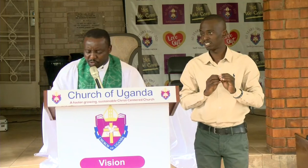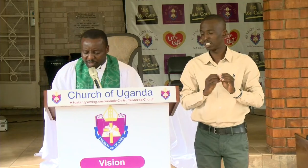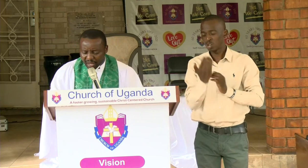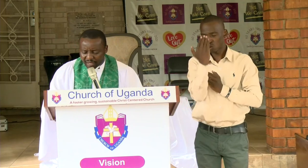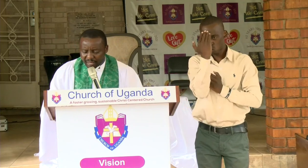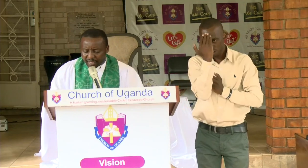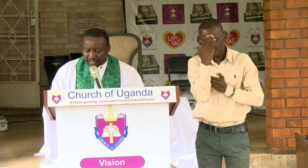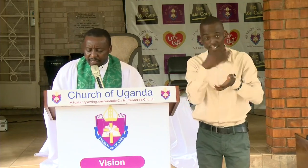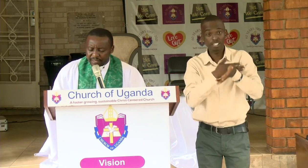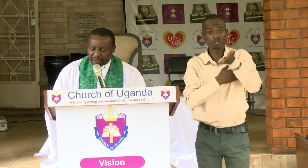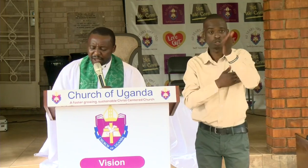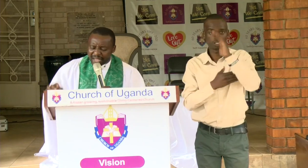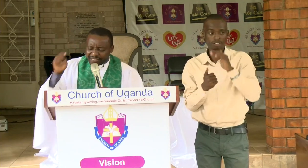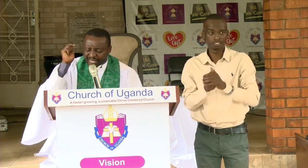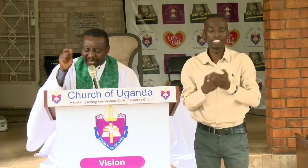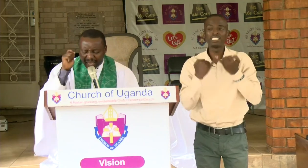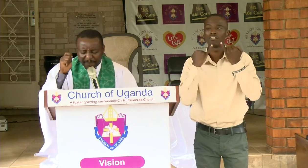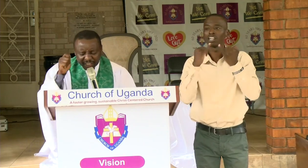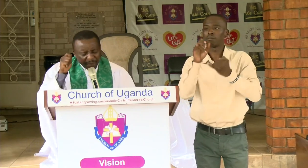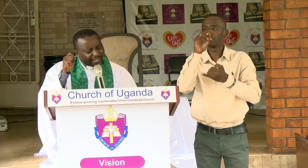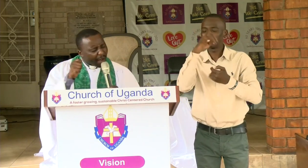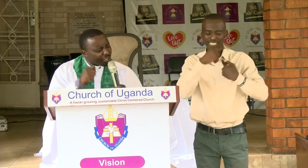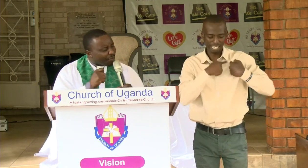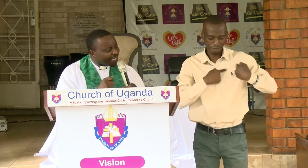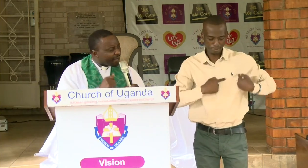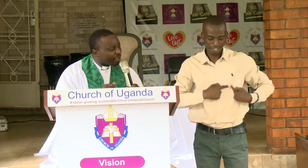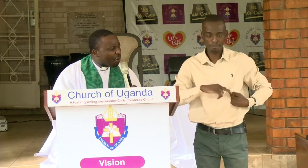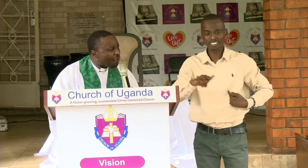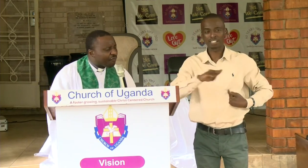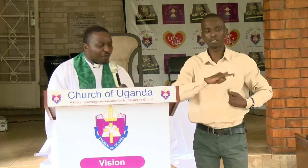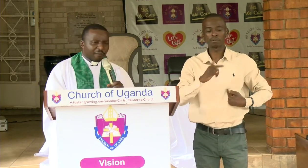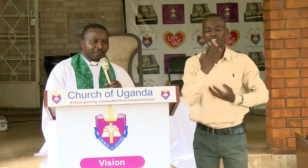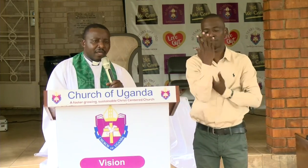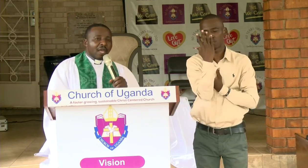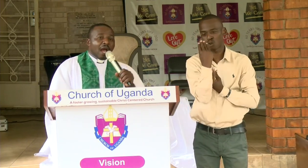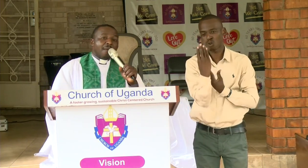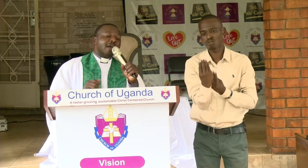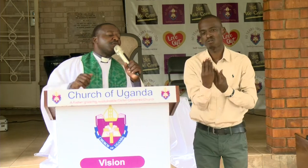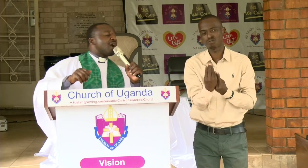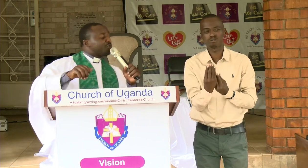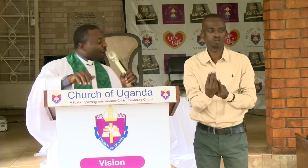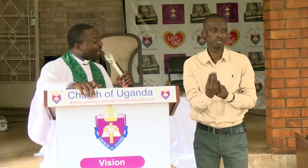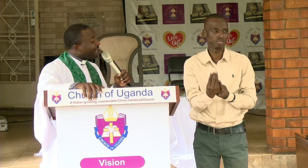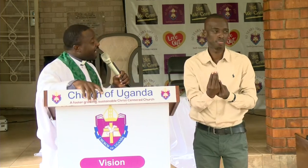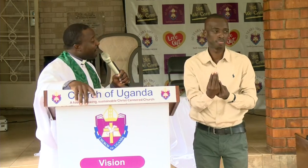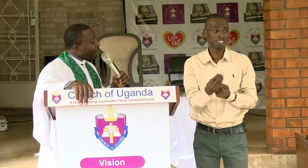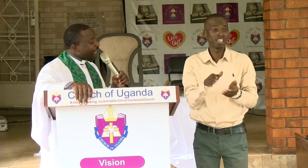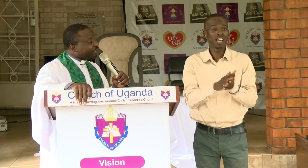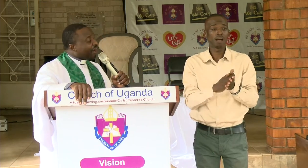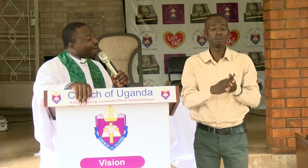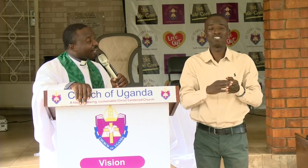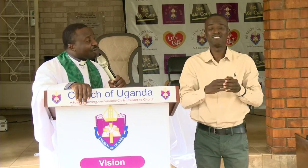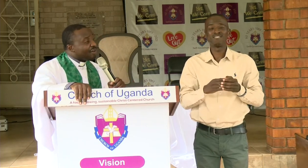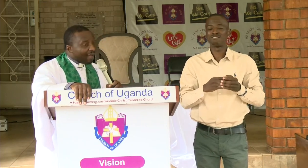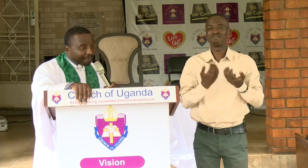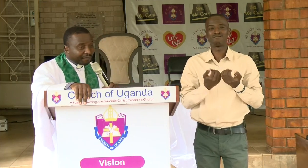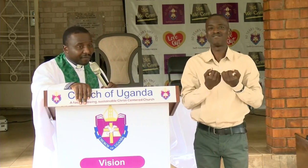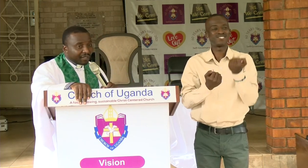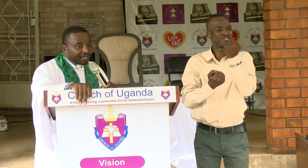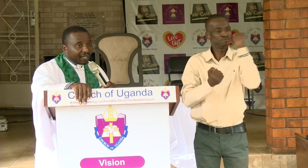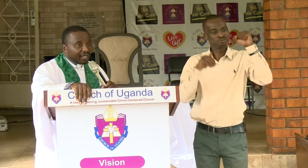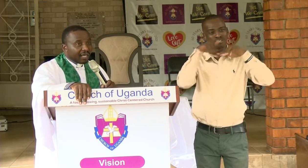kugondera Katonda. Kyavaga asenga emitima gyabwe gibadde migonvu. Abantu nga tukakanyadde mu maaso ga